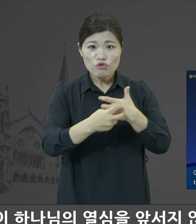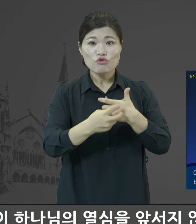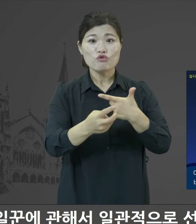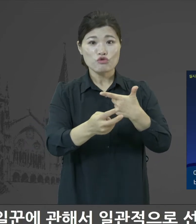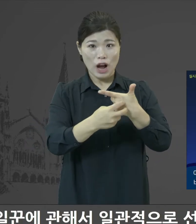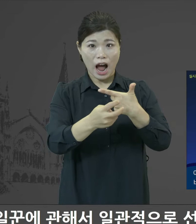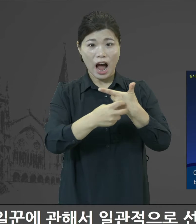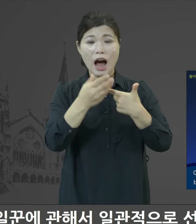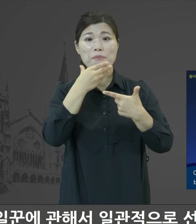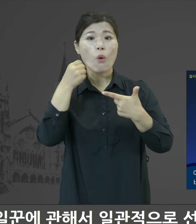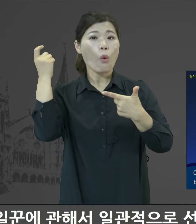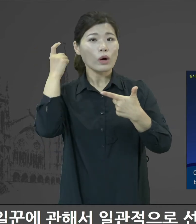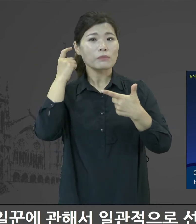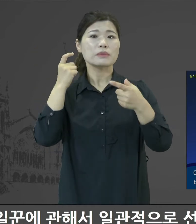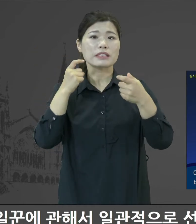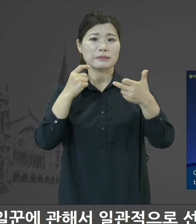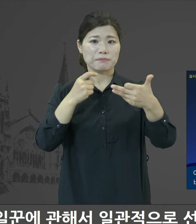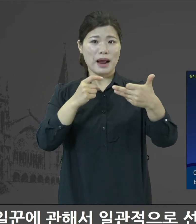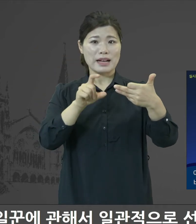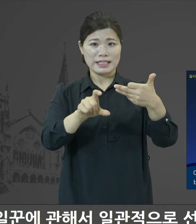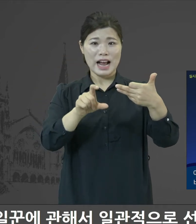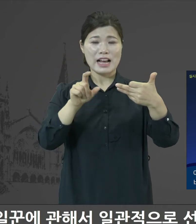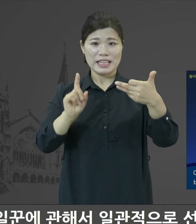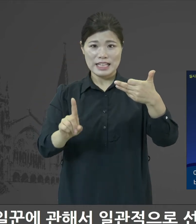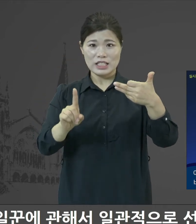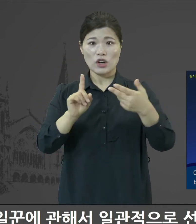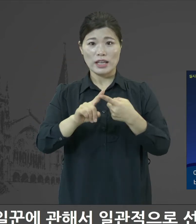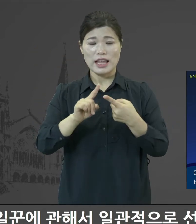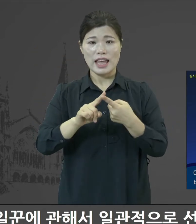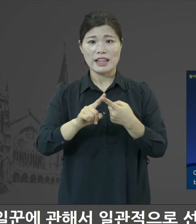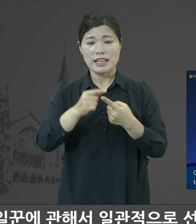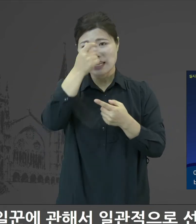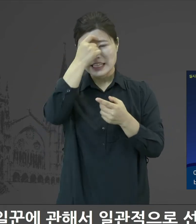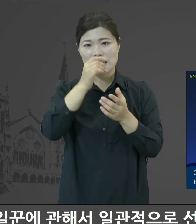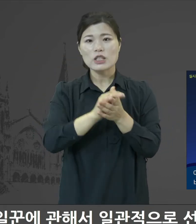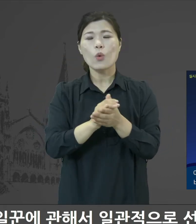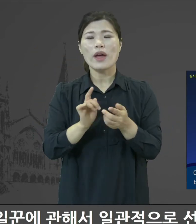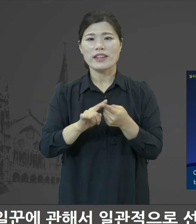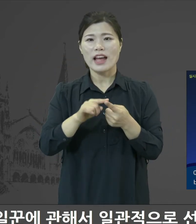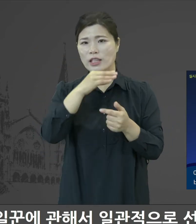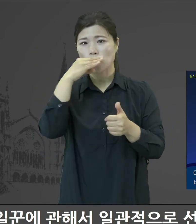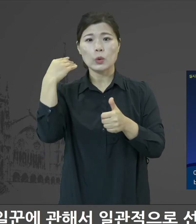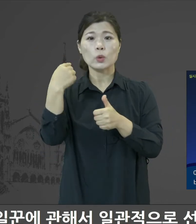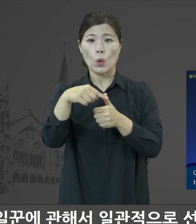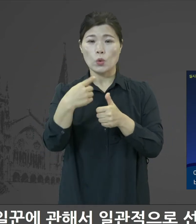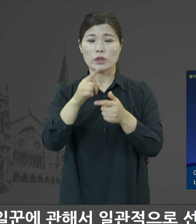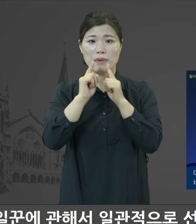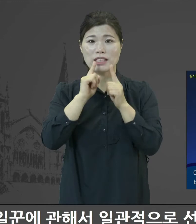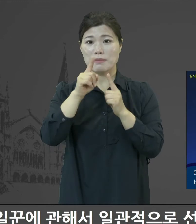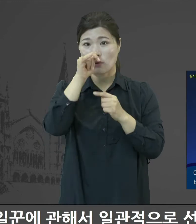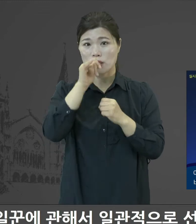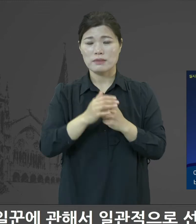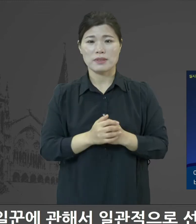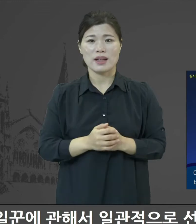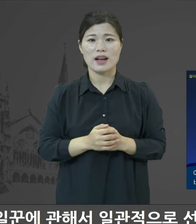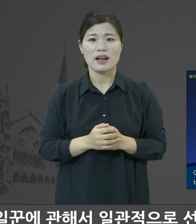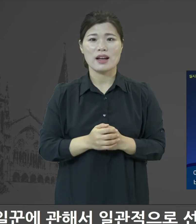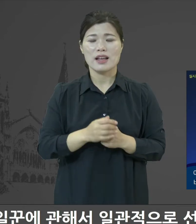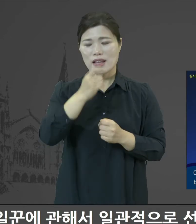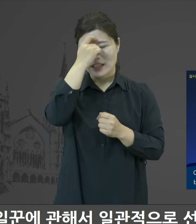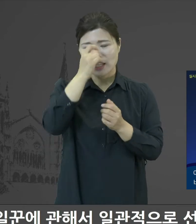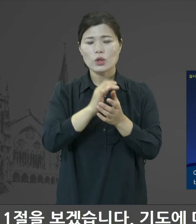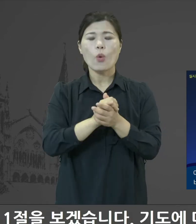봅니다. 누가복음 18장 1절. 기도에 대한 교훈을 예수님께서 비유로 설명해 주시면서 기도할